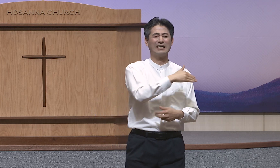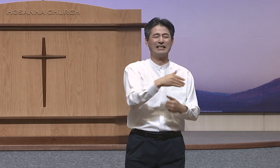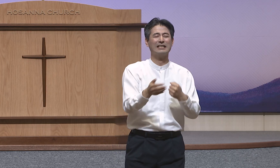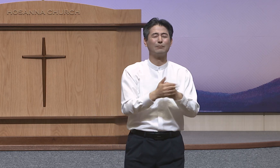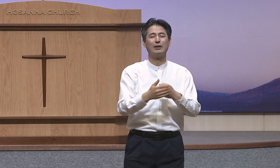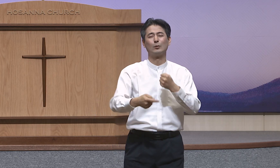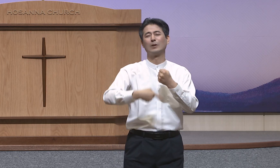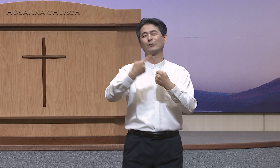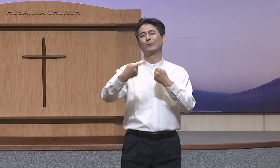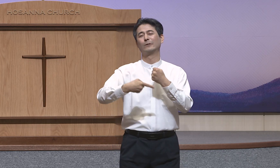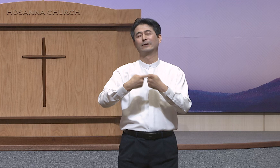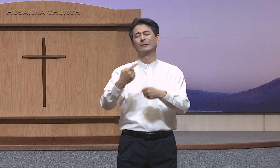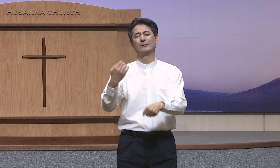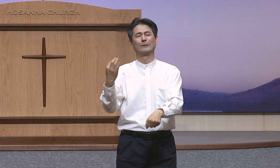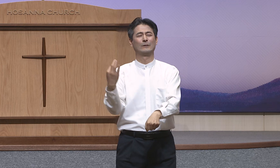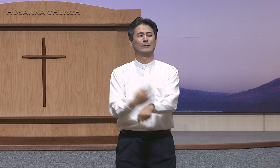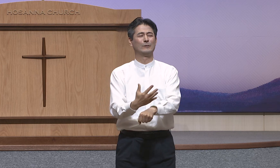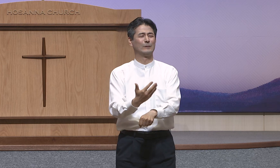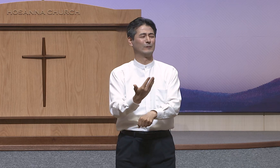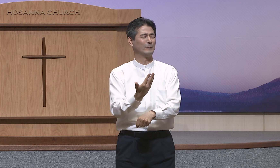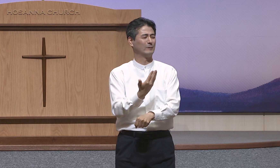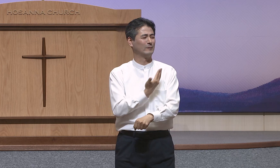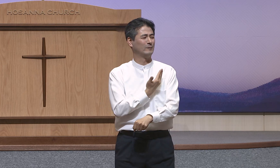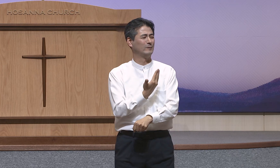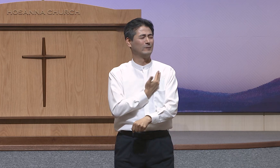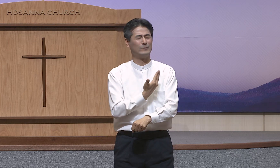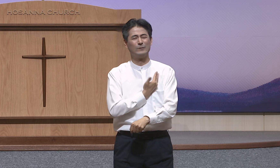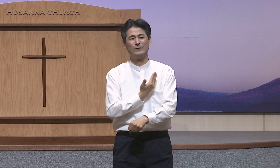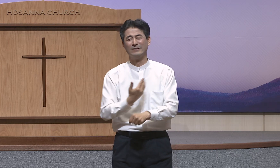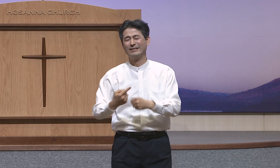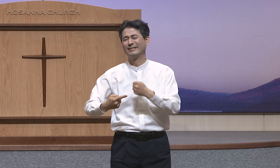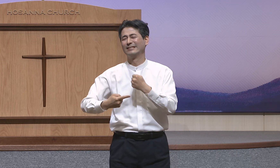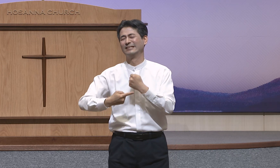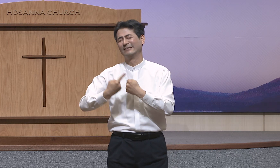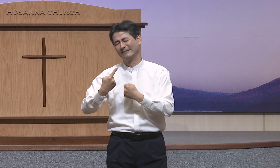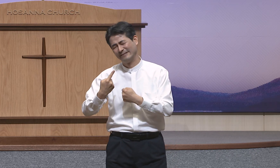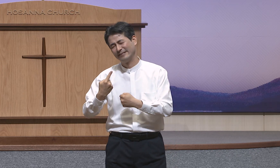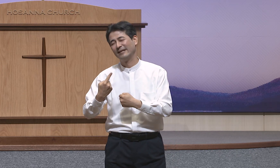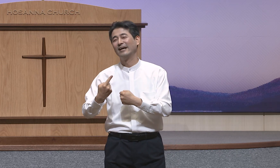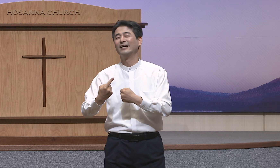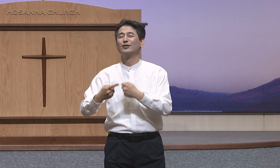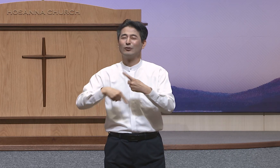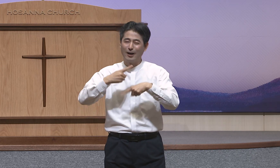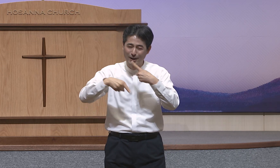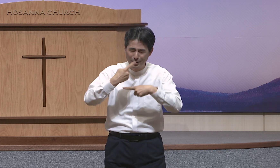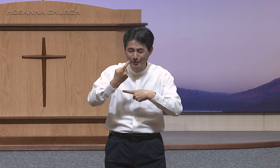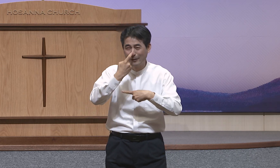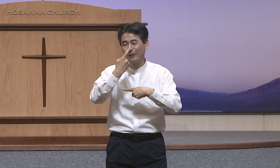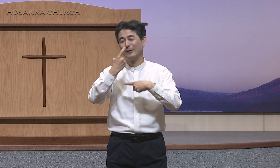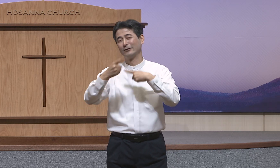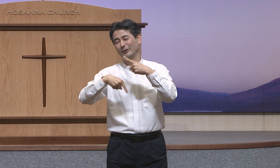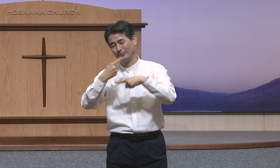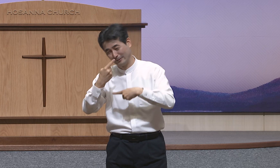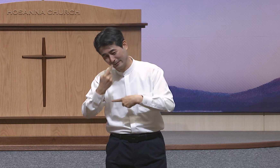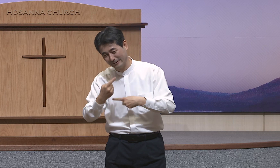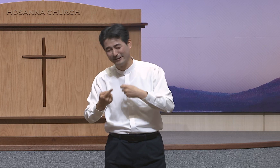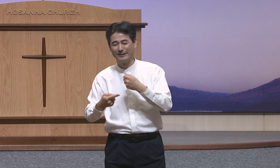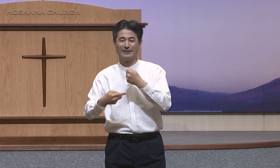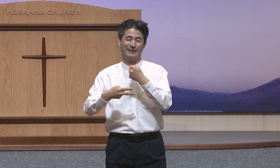모르니까 처음부터 다시 초등학교 1학년을 들어가라고 하더라고요. 그래서 다시 초등학교 1학년에 입학해서 거기서 수어라는